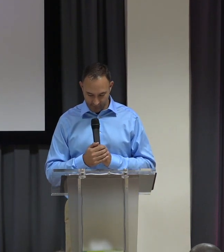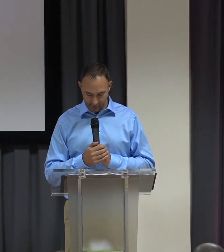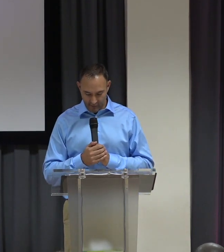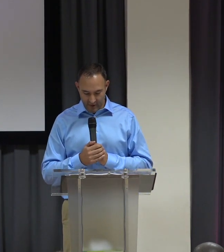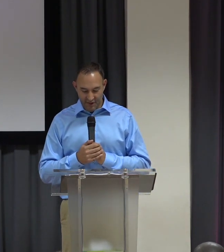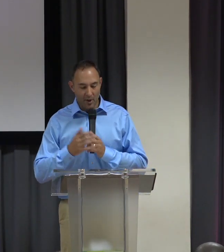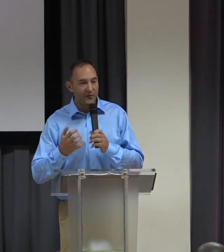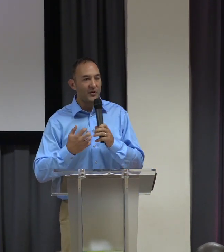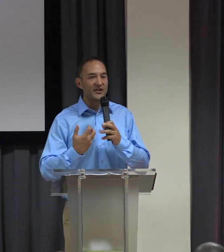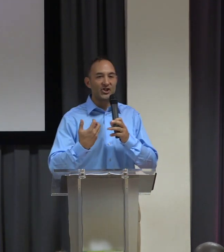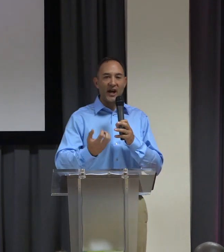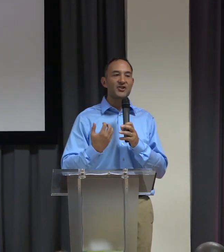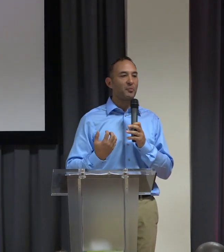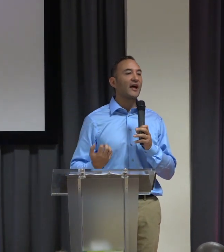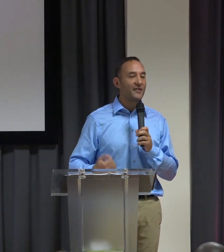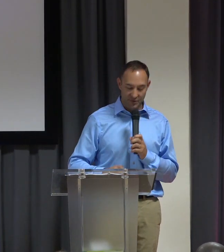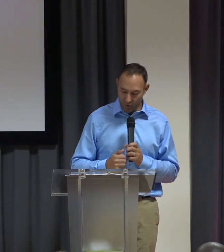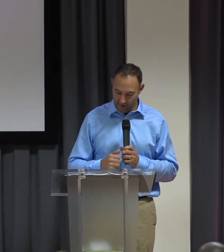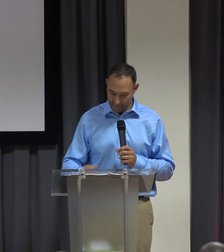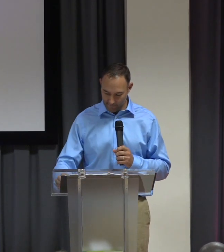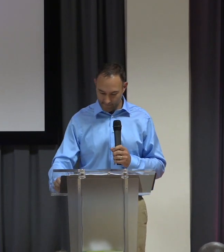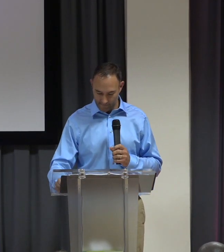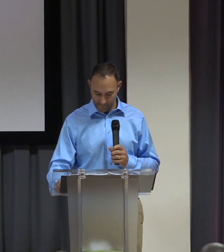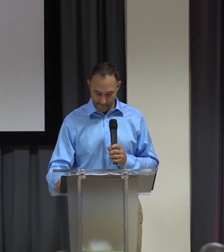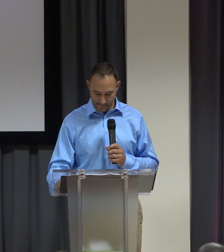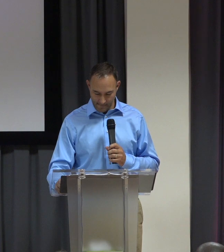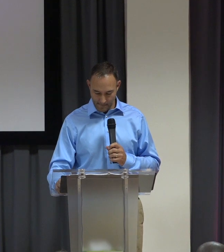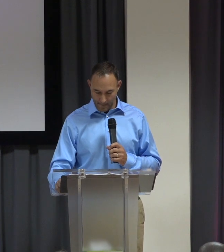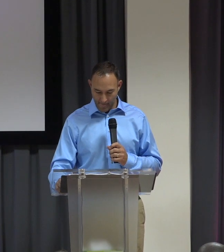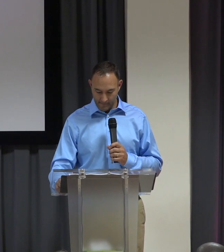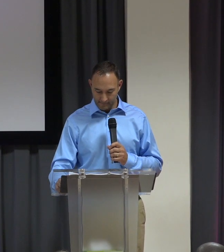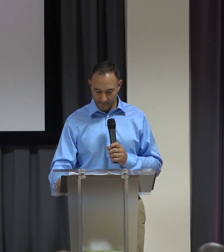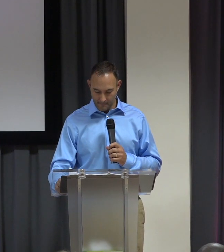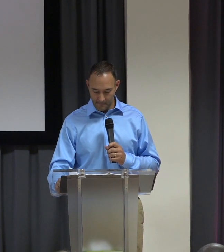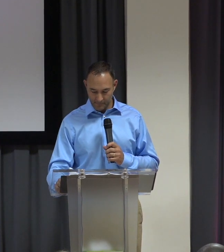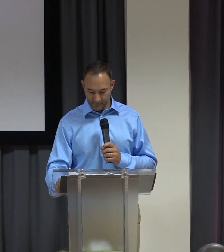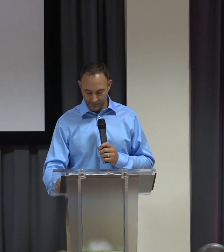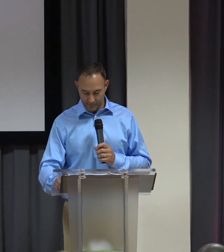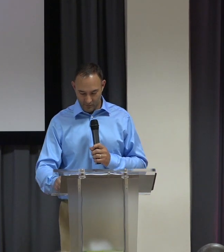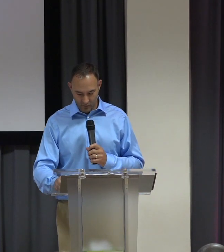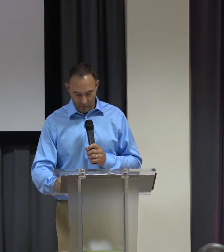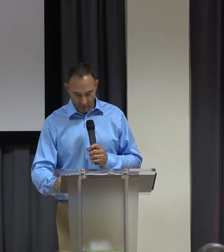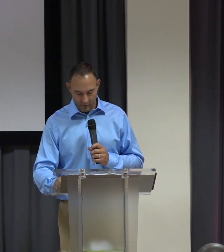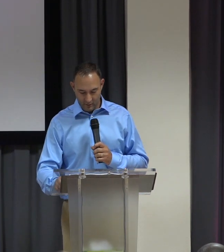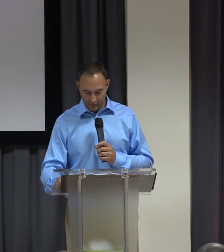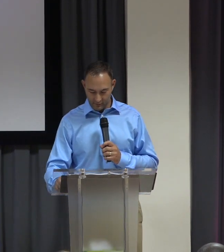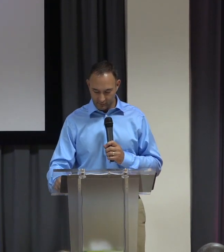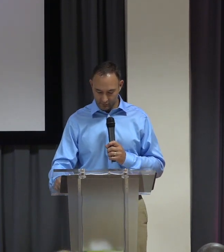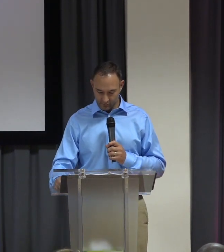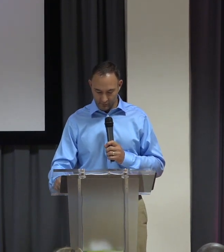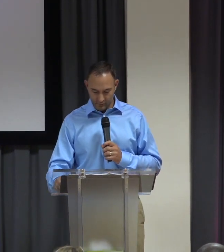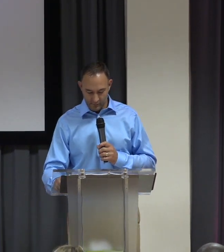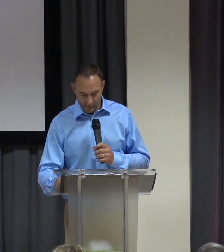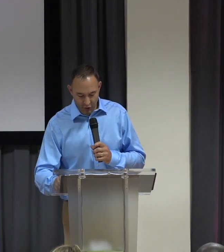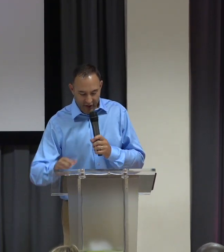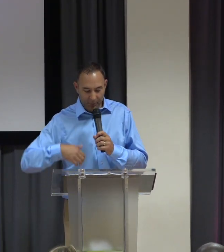voudrait pour toi. Some of you need to change a play this morning. Quelques-uns d'entre vous ont besoin de changer leur manière